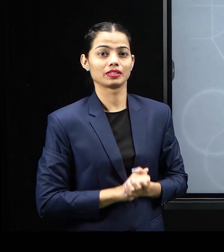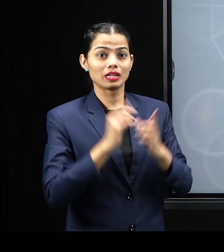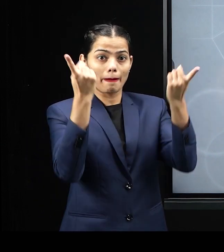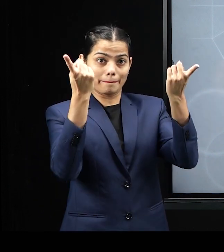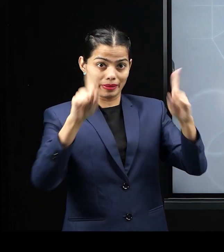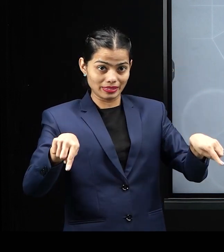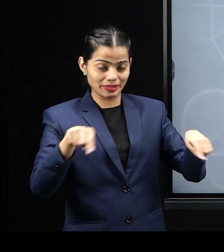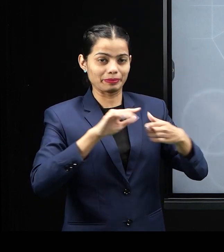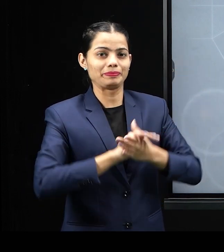ಭಾಜಕ,